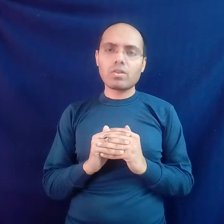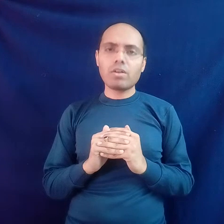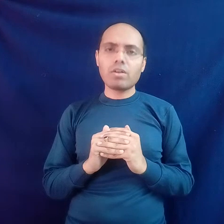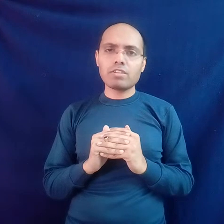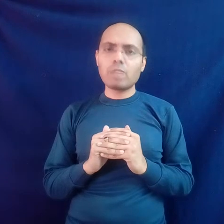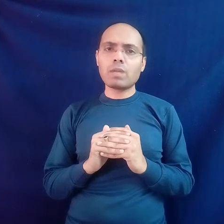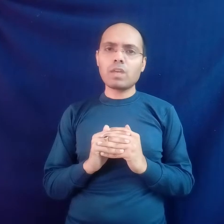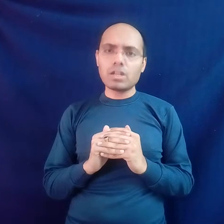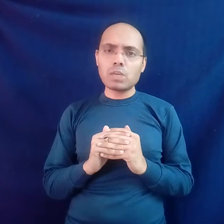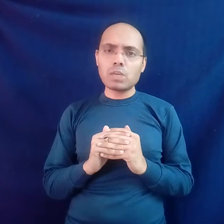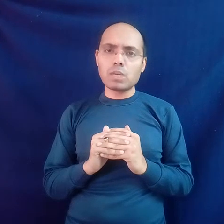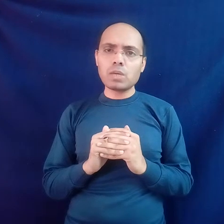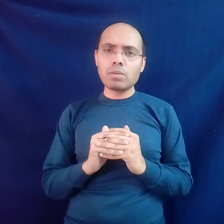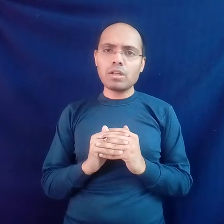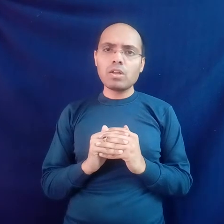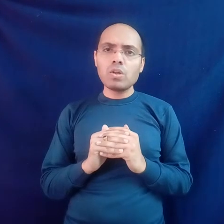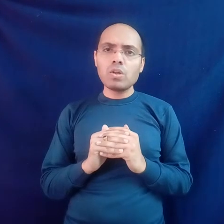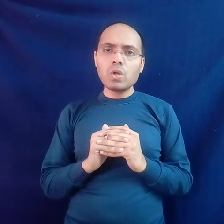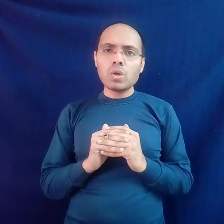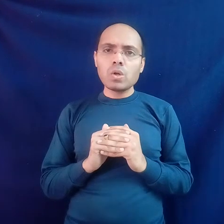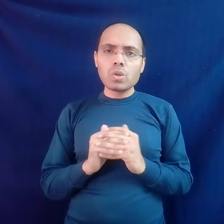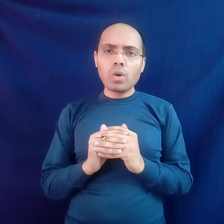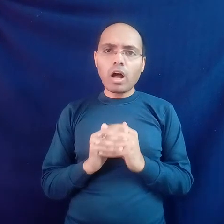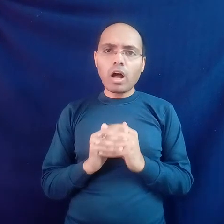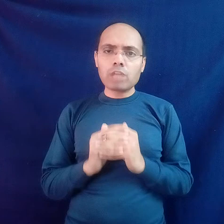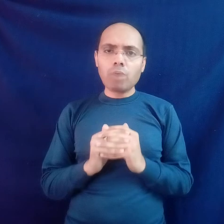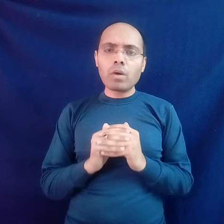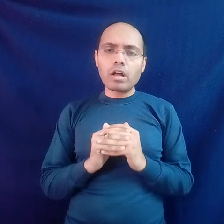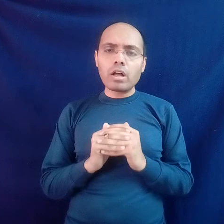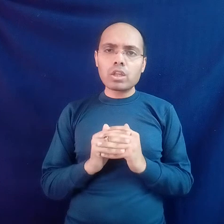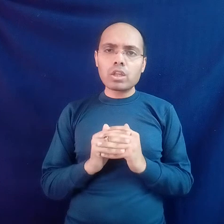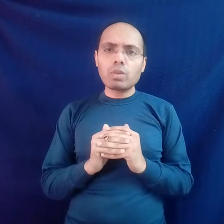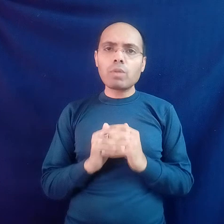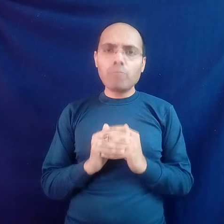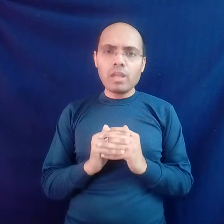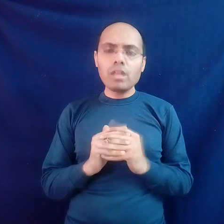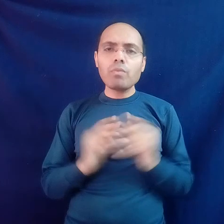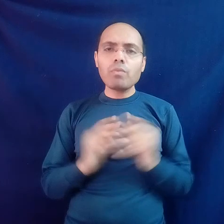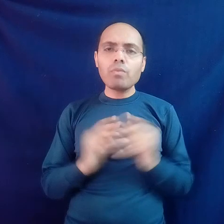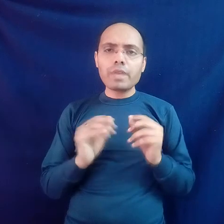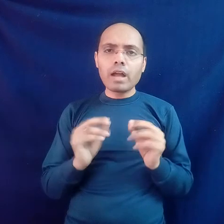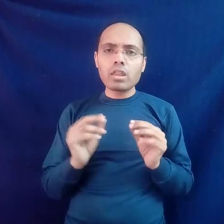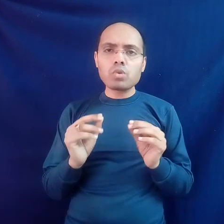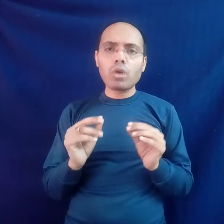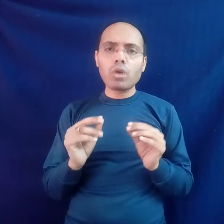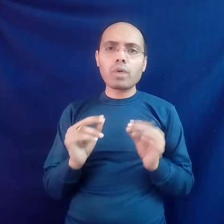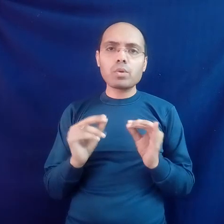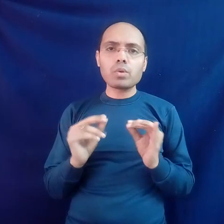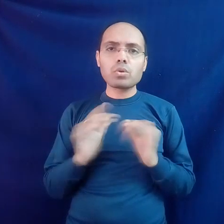और रही बात विज्ञान की दुनिया में, तो आत्माओं का अस्तित्व भी विज्ञान से जुड़ा हुआ है।